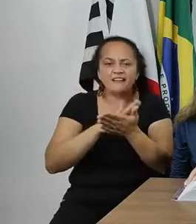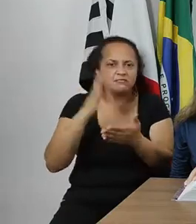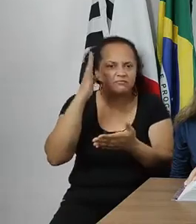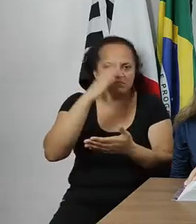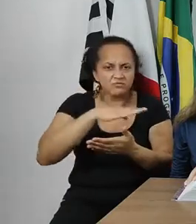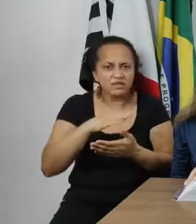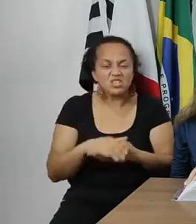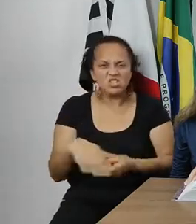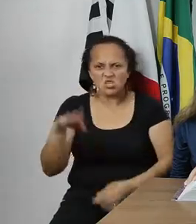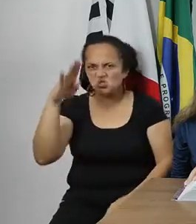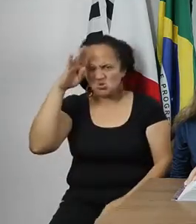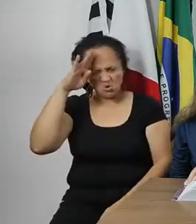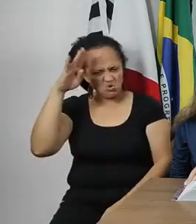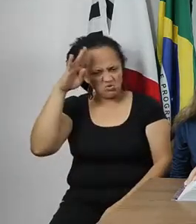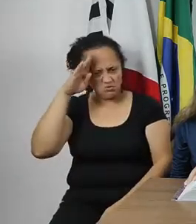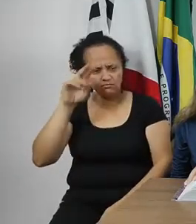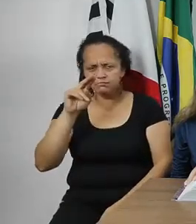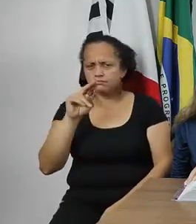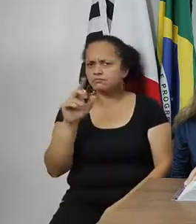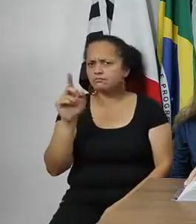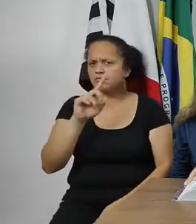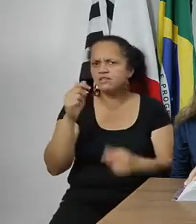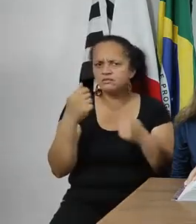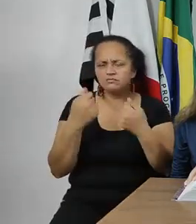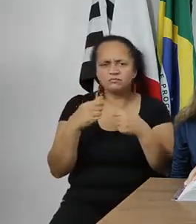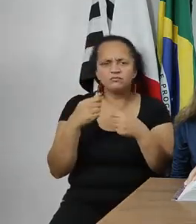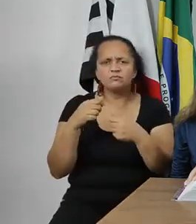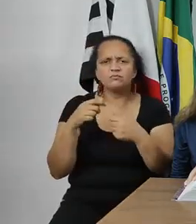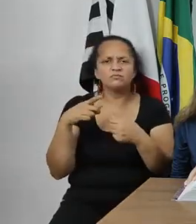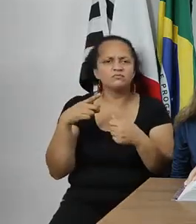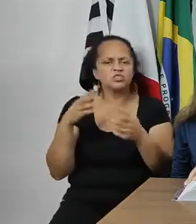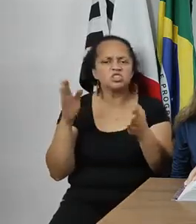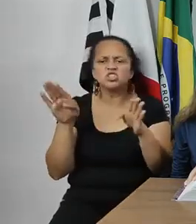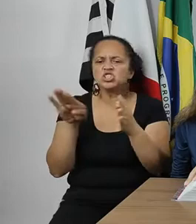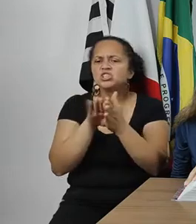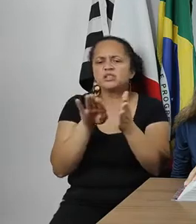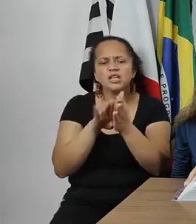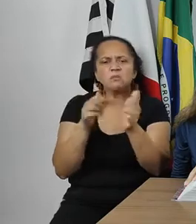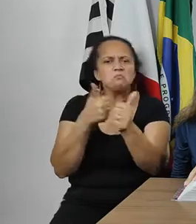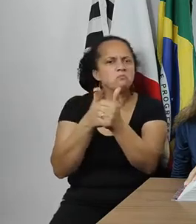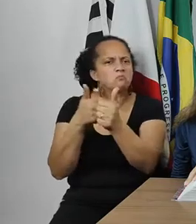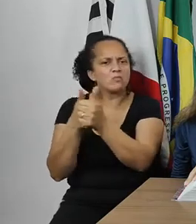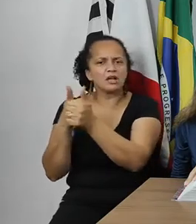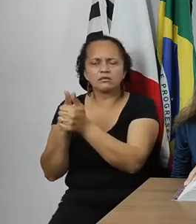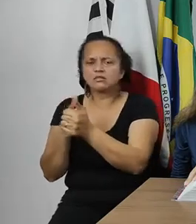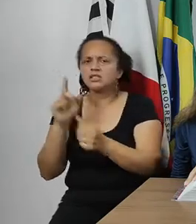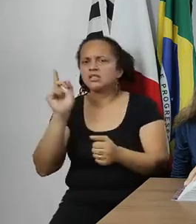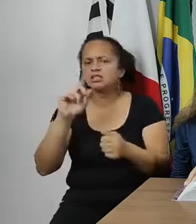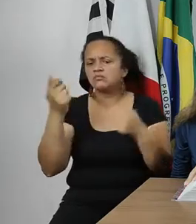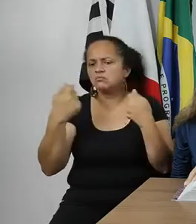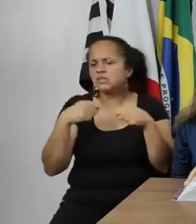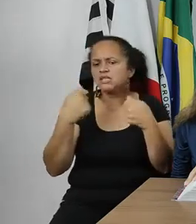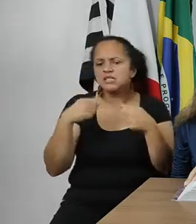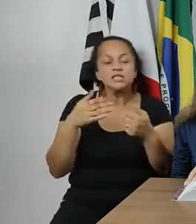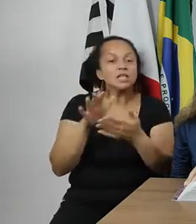com escudo chegará perto da cidade e não serão construídas rampas de ataque ao redor